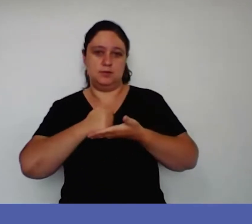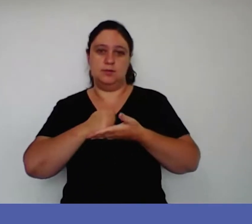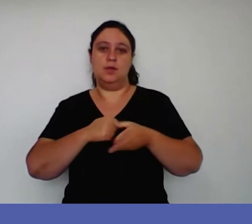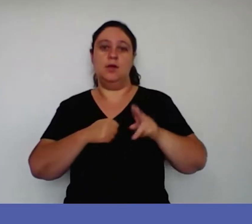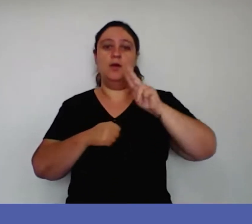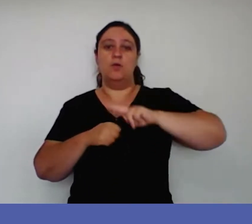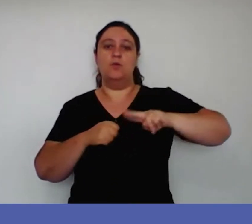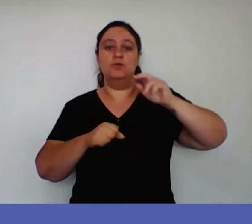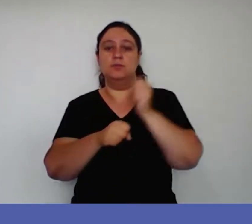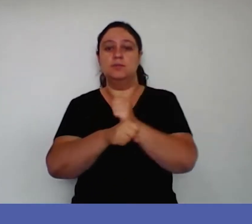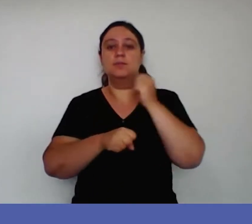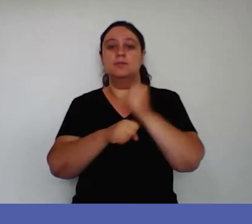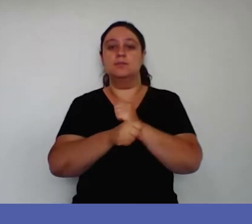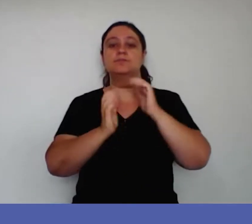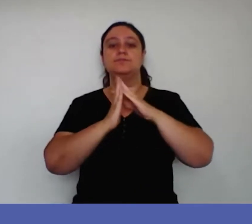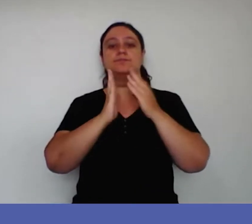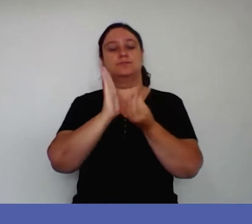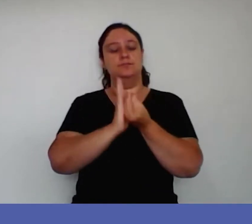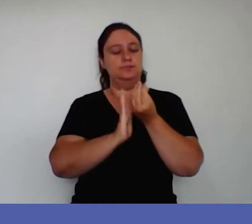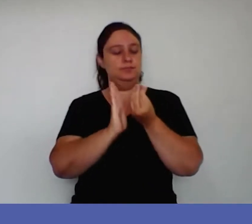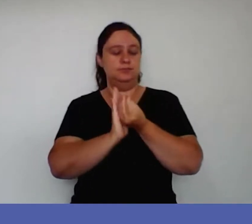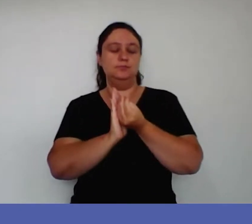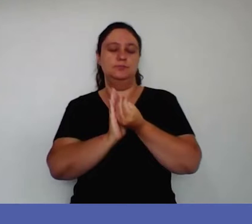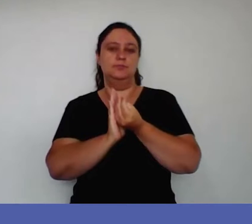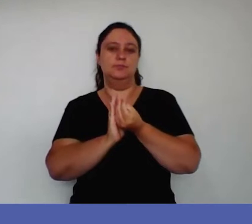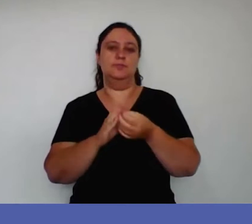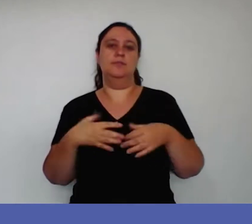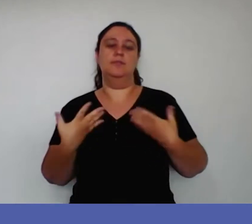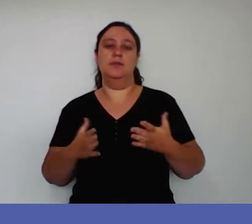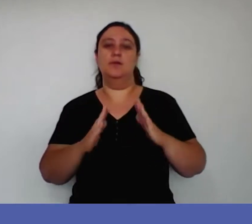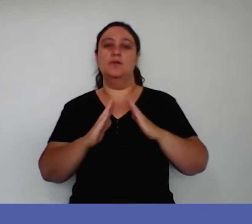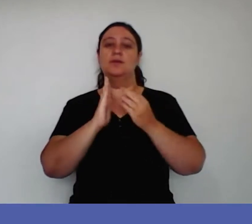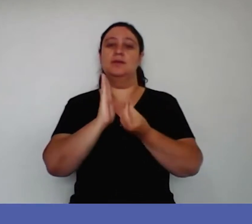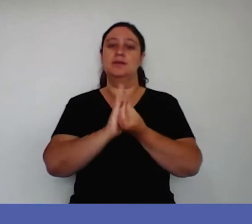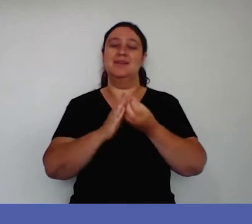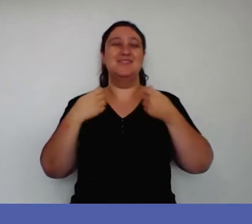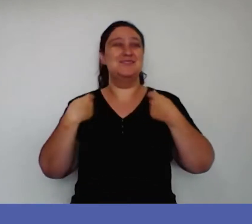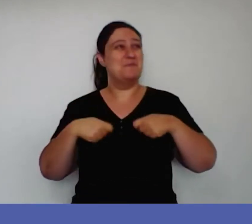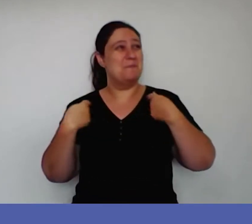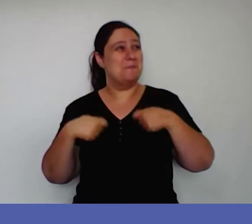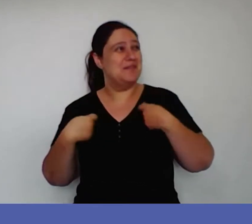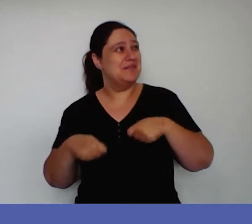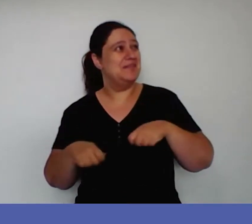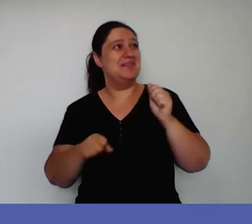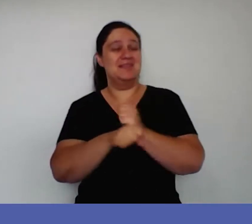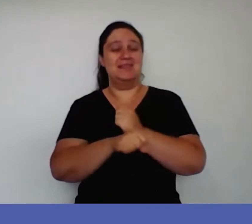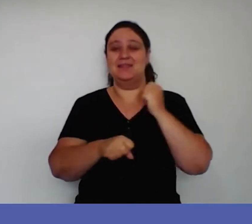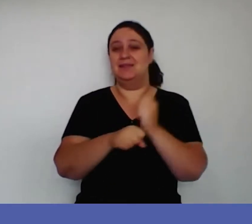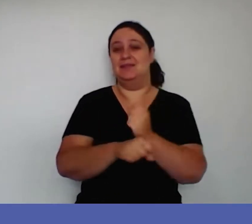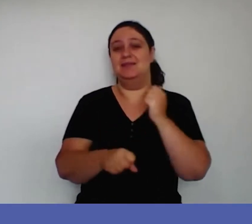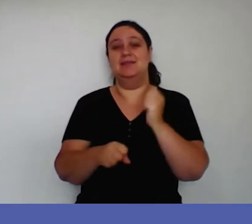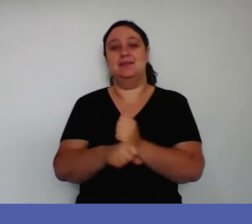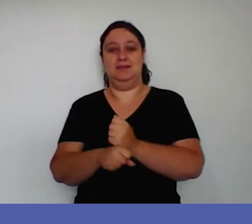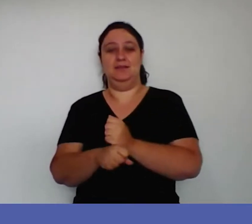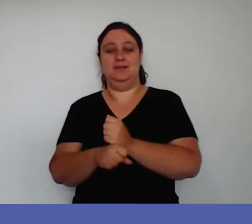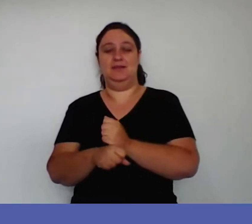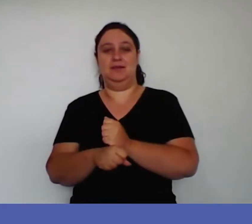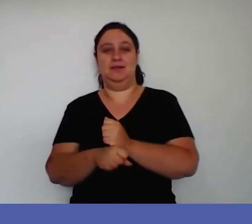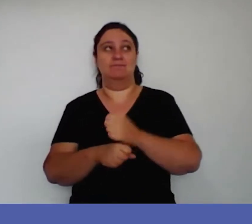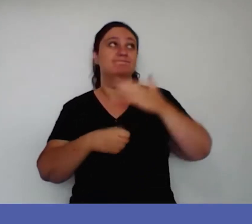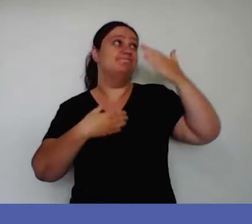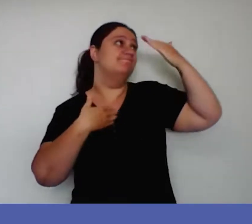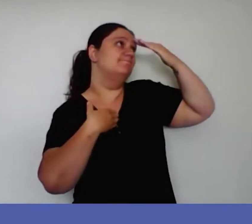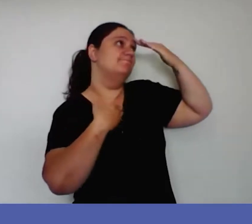da igreja. A igreja precisa ser edificada. Então, graças a Deus, é isso que nós estamos